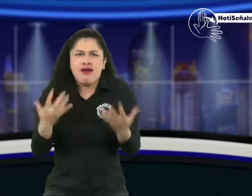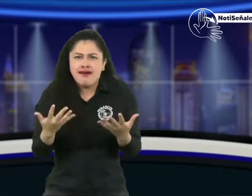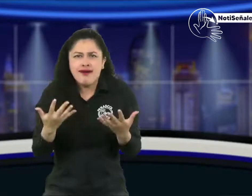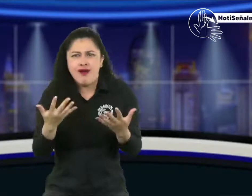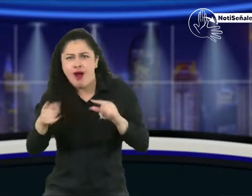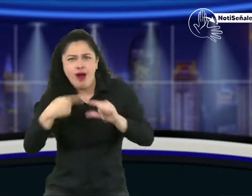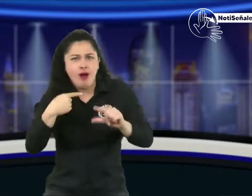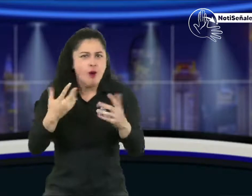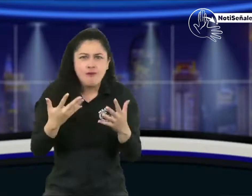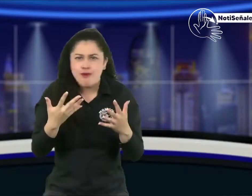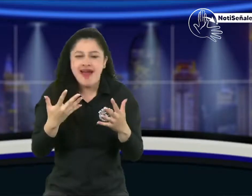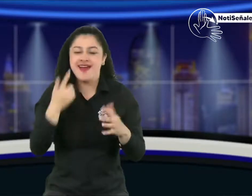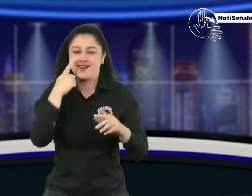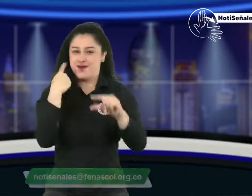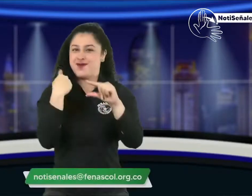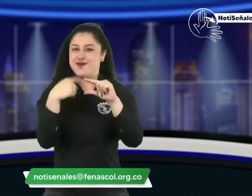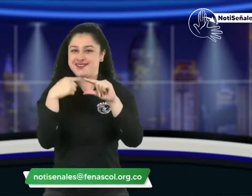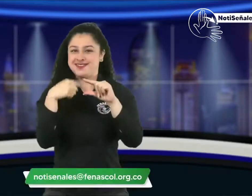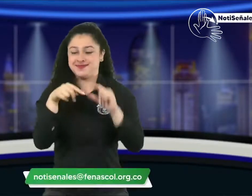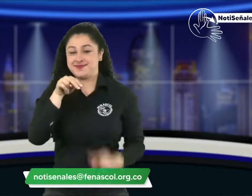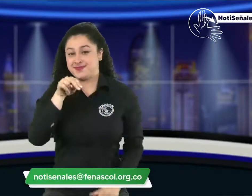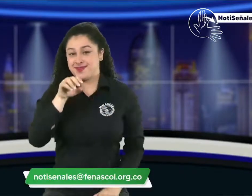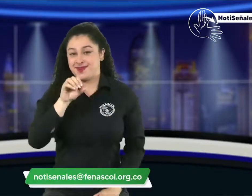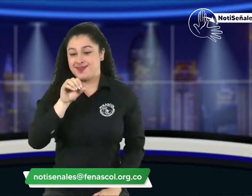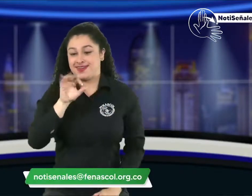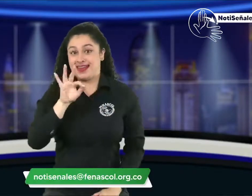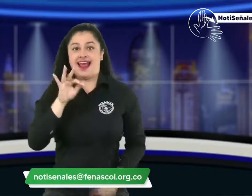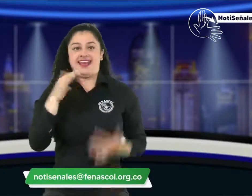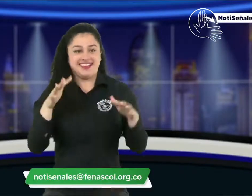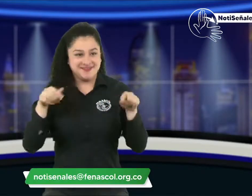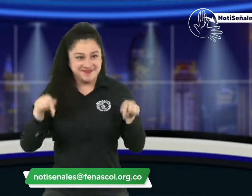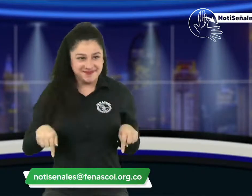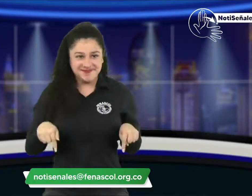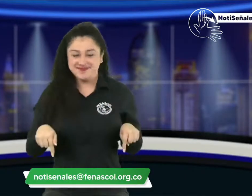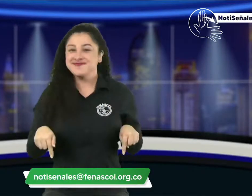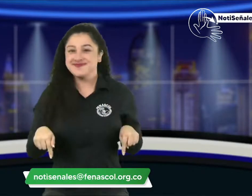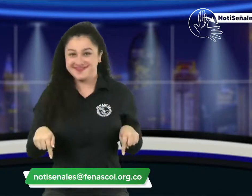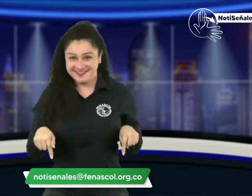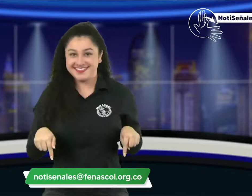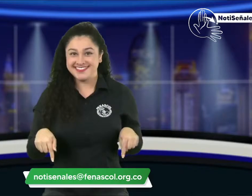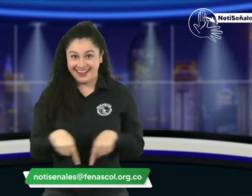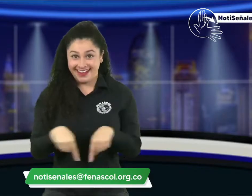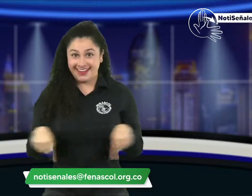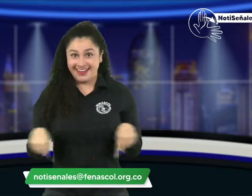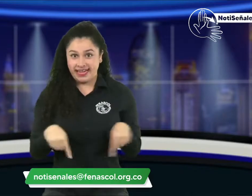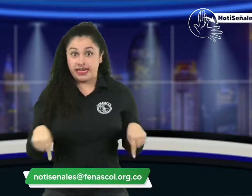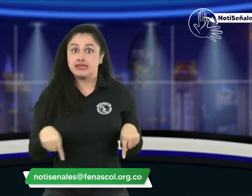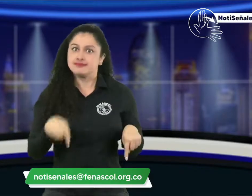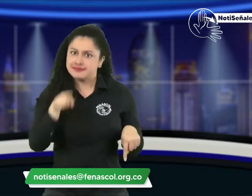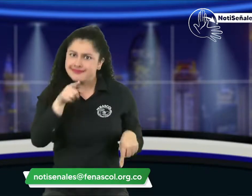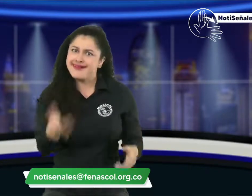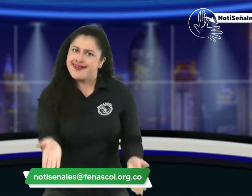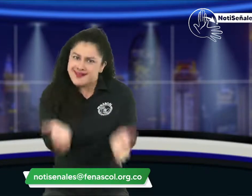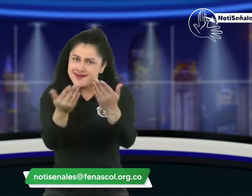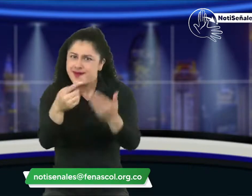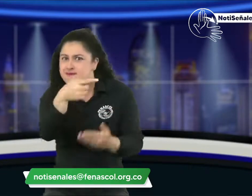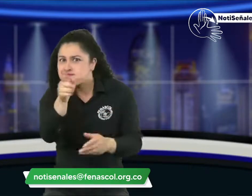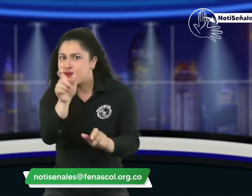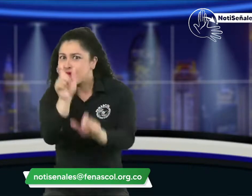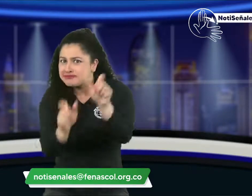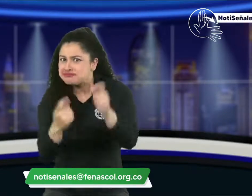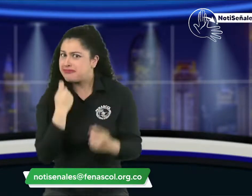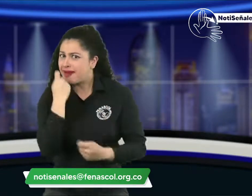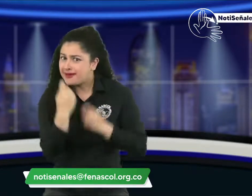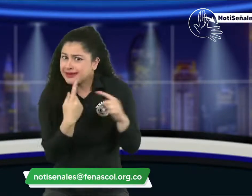nos sigan enviando para poderlos mostrarlos aquí hasta este correo miren este que aparece acá